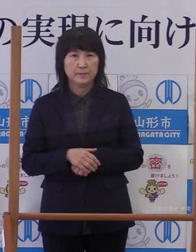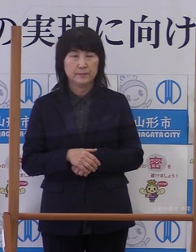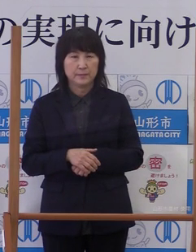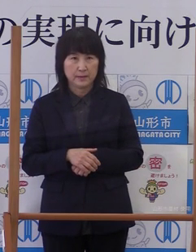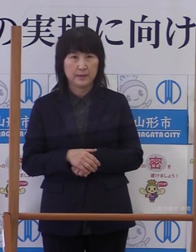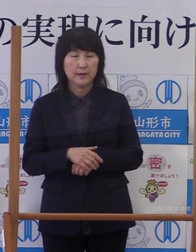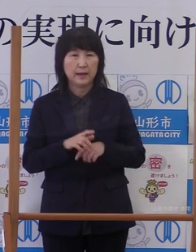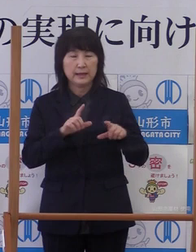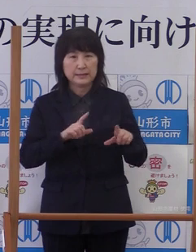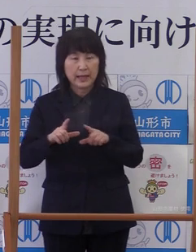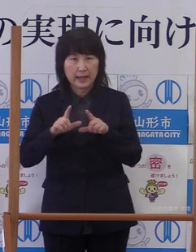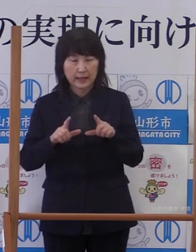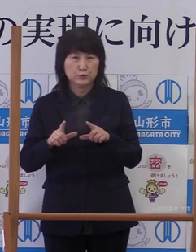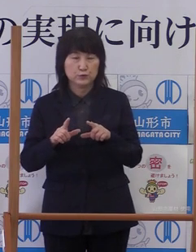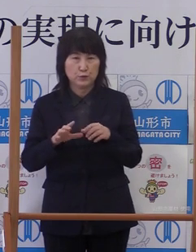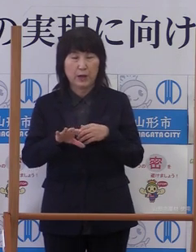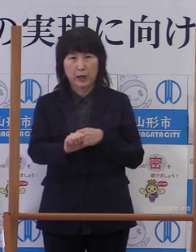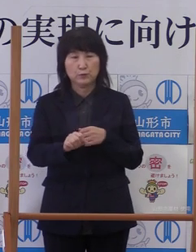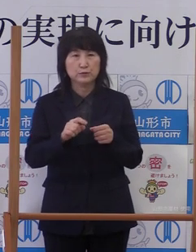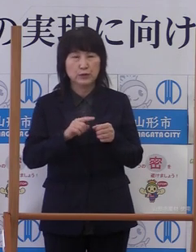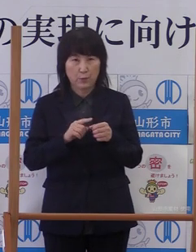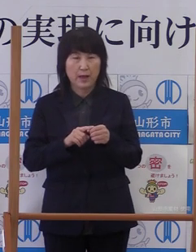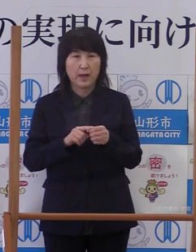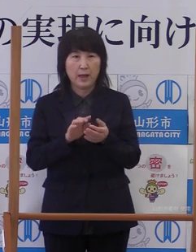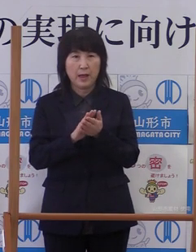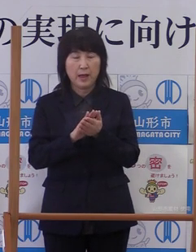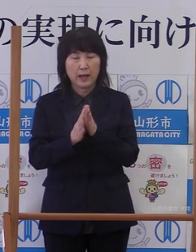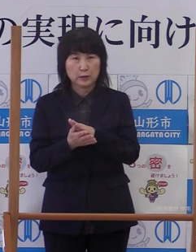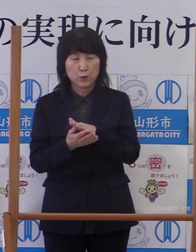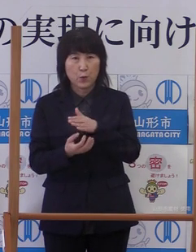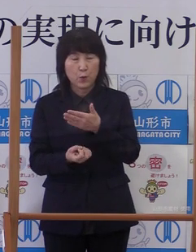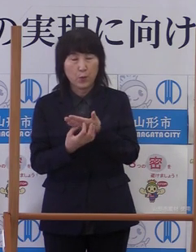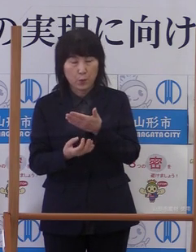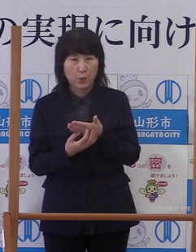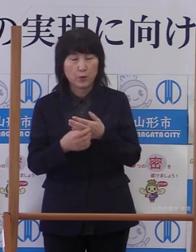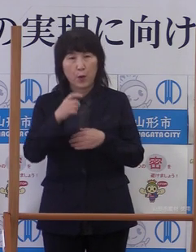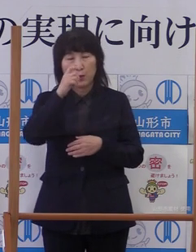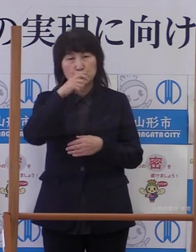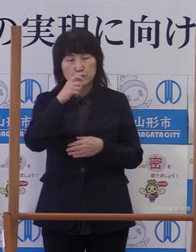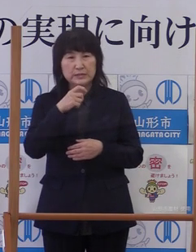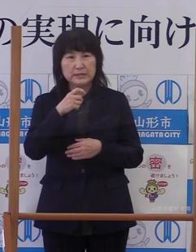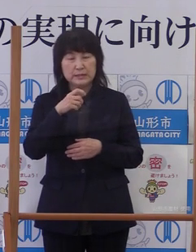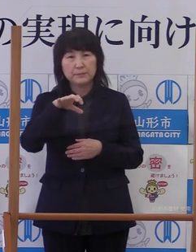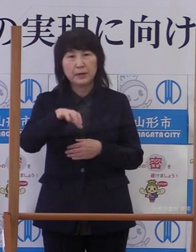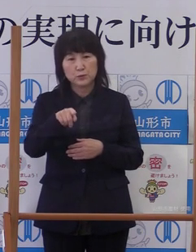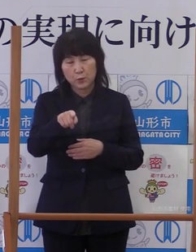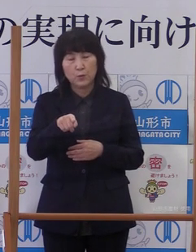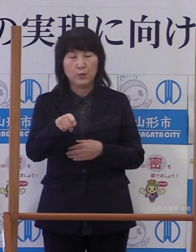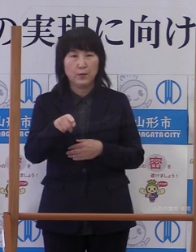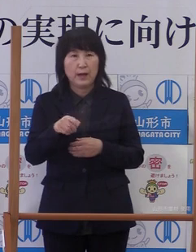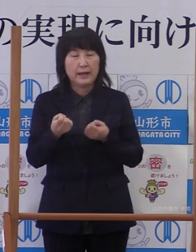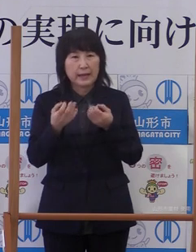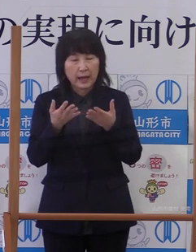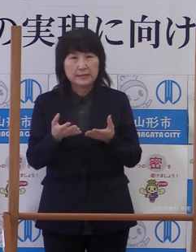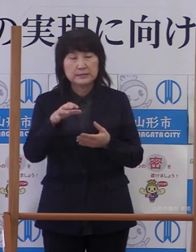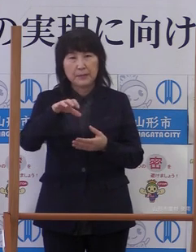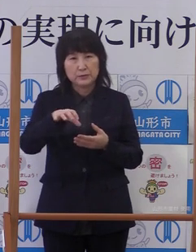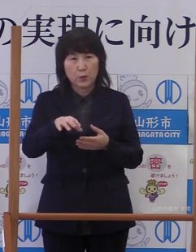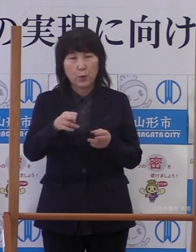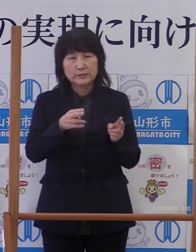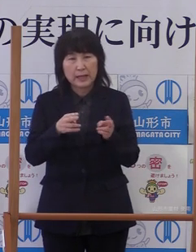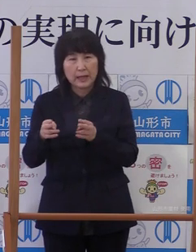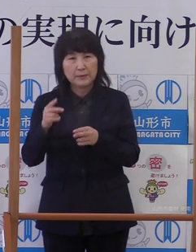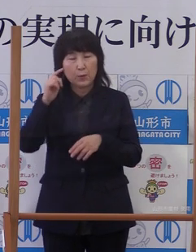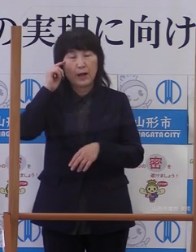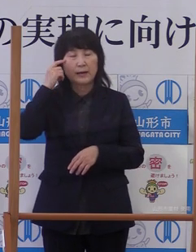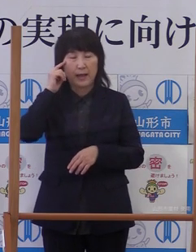生活衛生の確保では、滑走路の老朽化及び滑走需要の増加を踏まえ、新たな斎場の整備について検